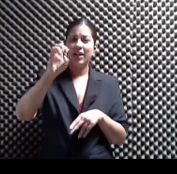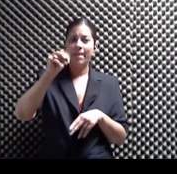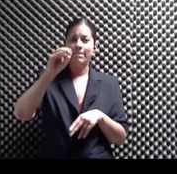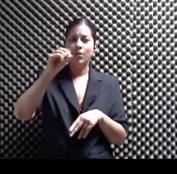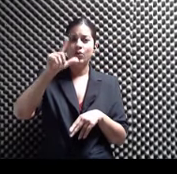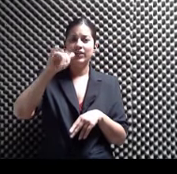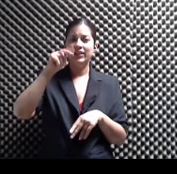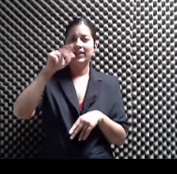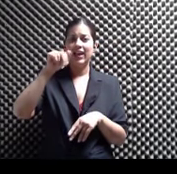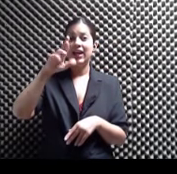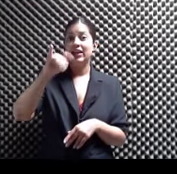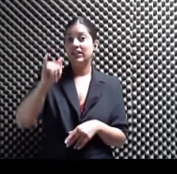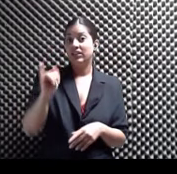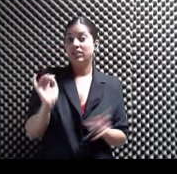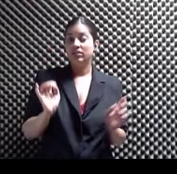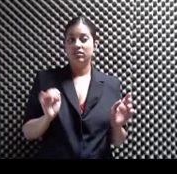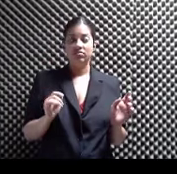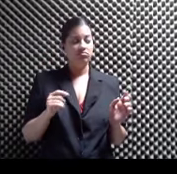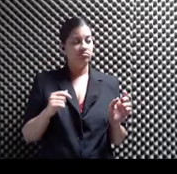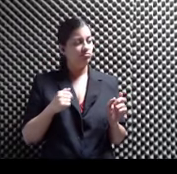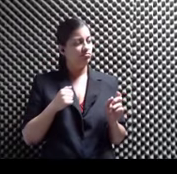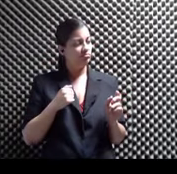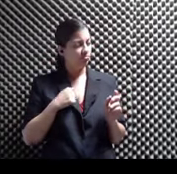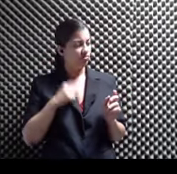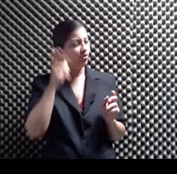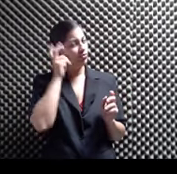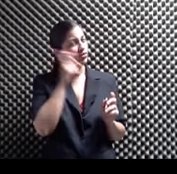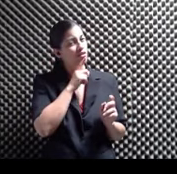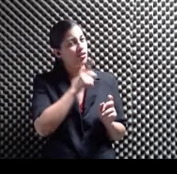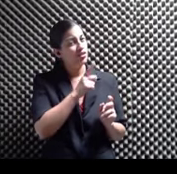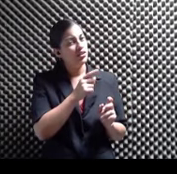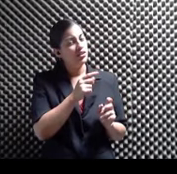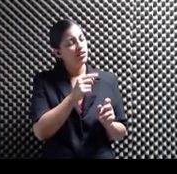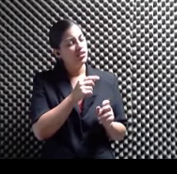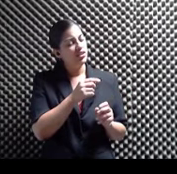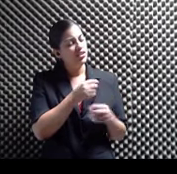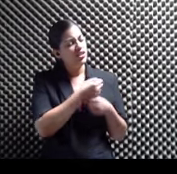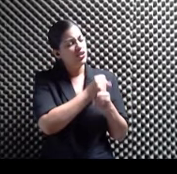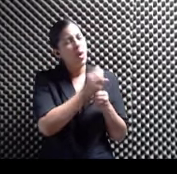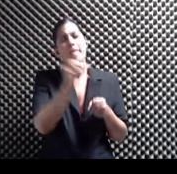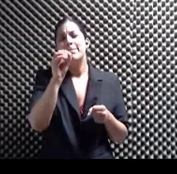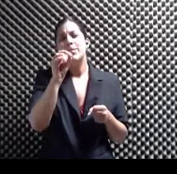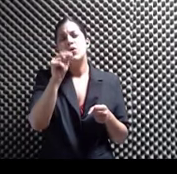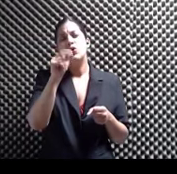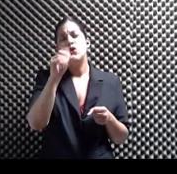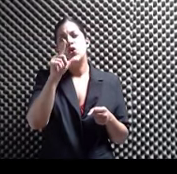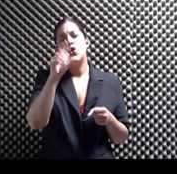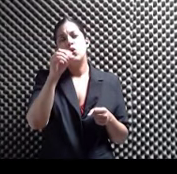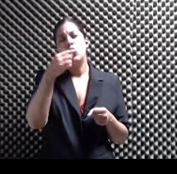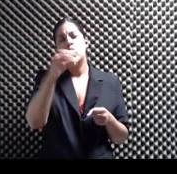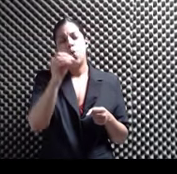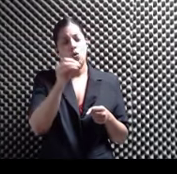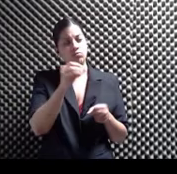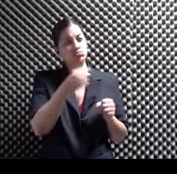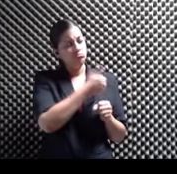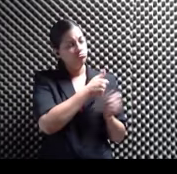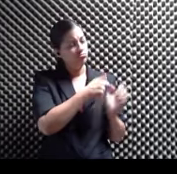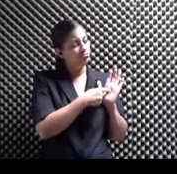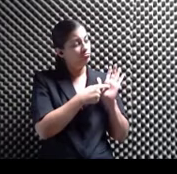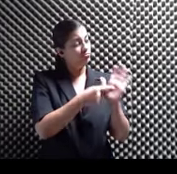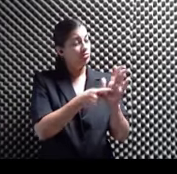Los que tenemos el privilegio de escucharlo en los programas, él hace un monólogo, pero yo creo que es rara la vez que uno